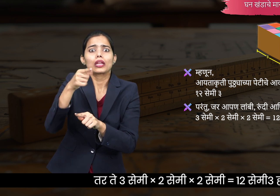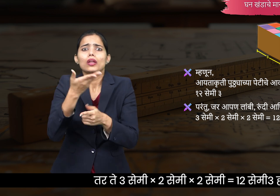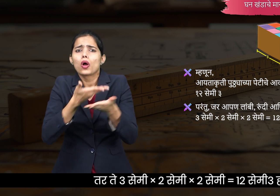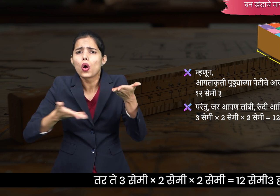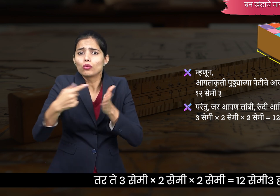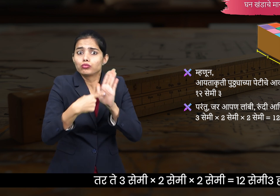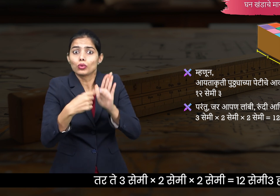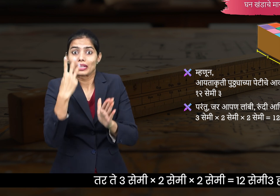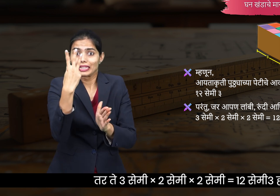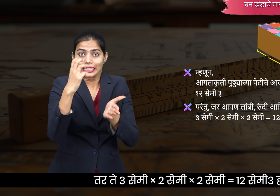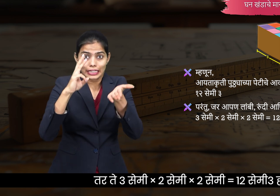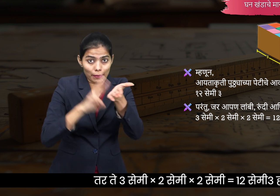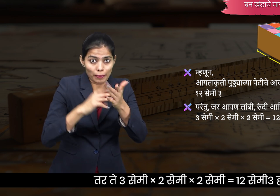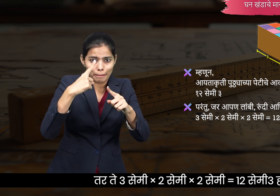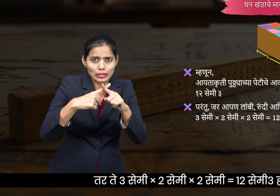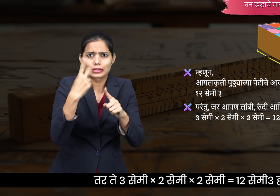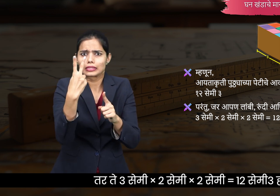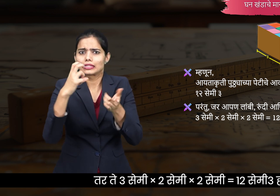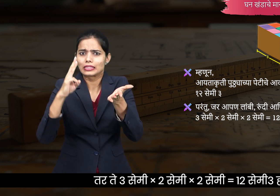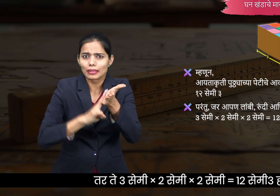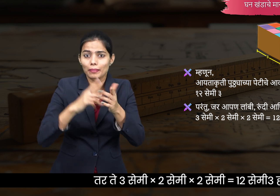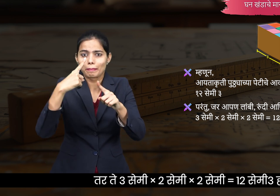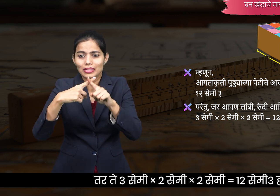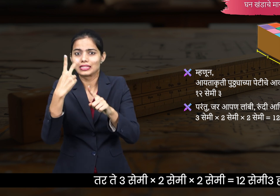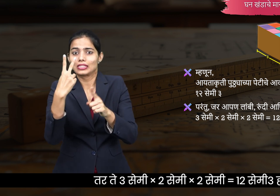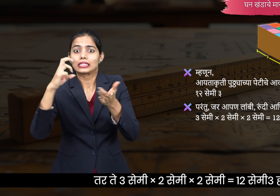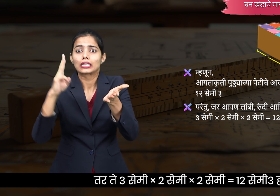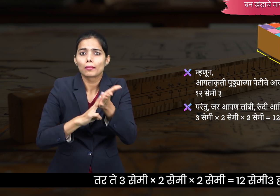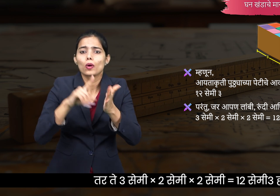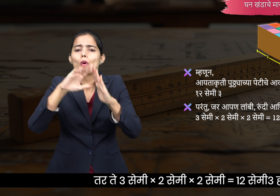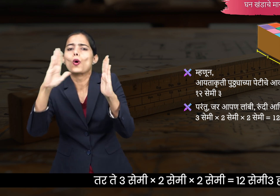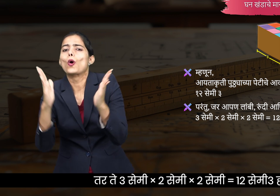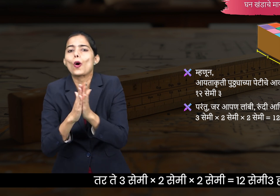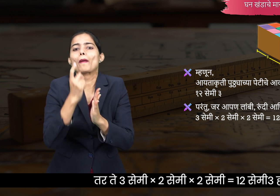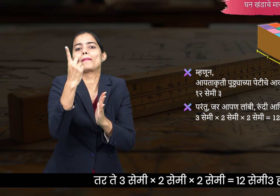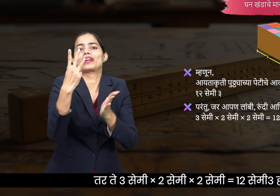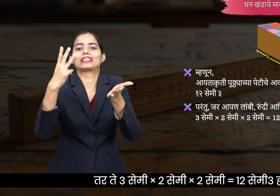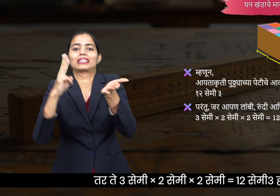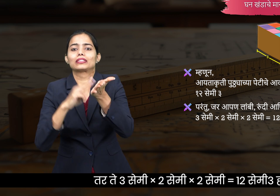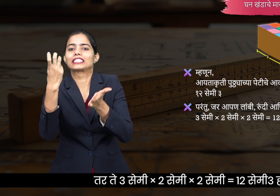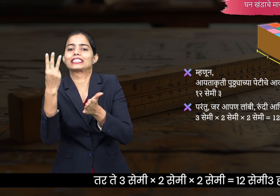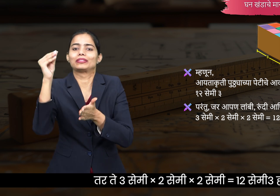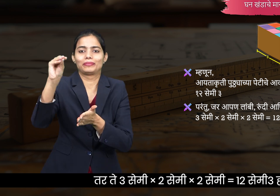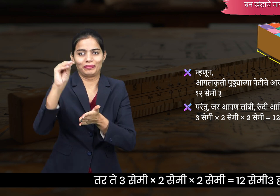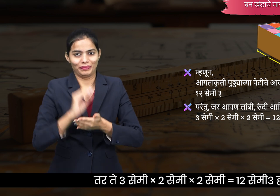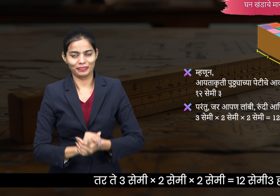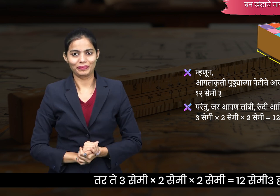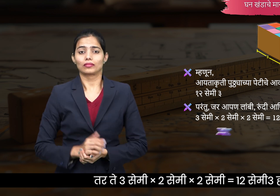ते 3 सेमी गुणिले 2 सेमी गुणिले 2 सेमी बरोबर 12 सेंटीमीटर घन होईल.